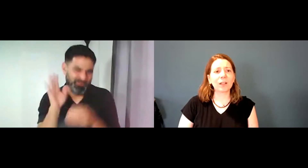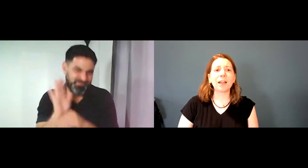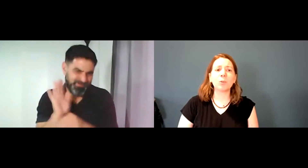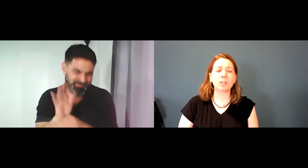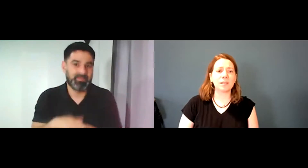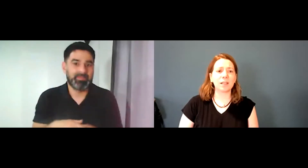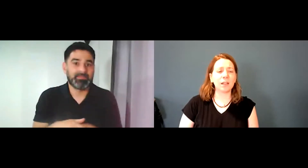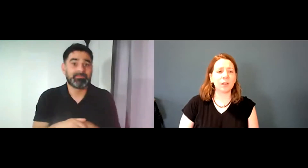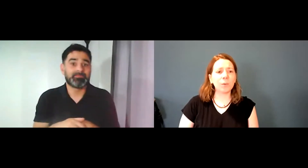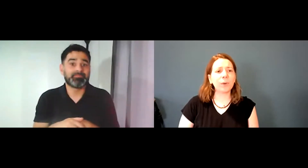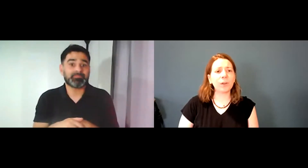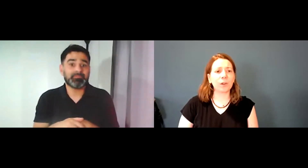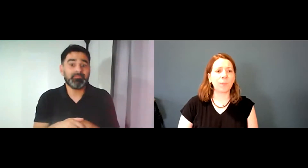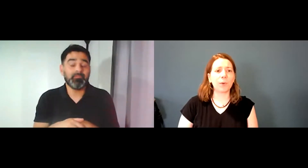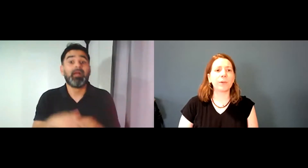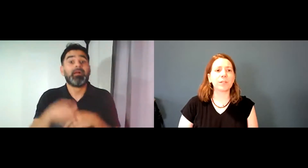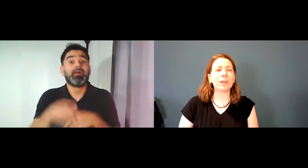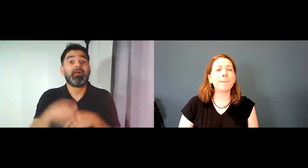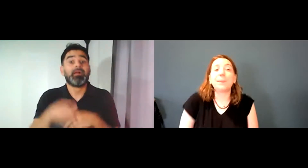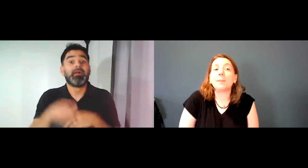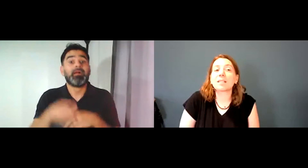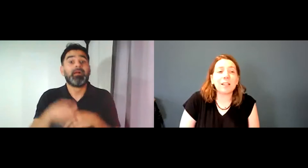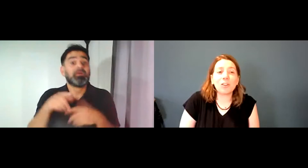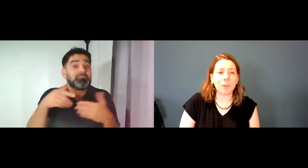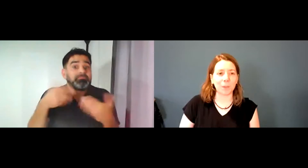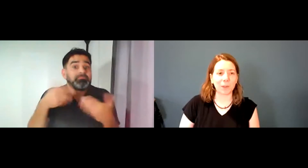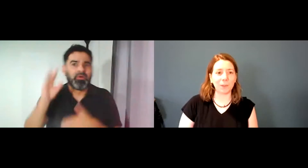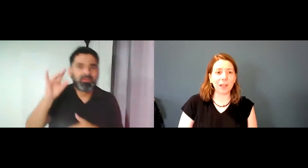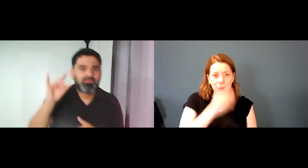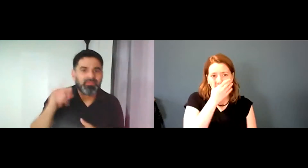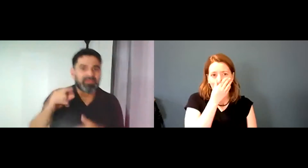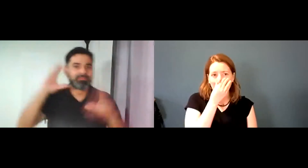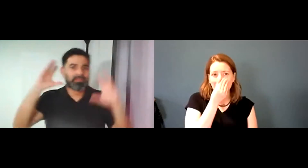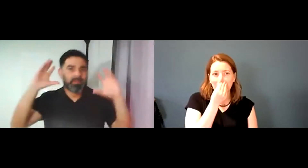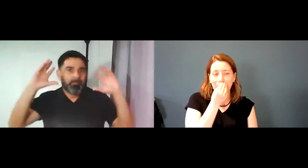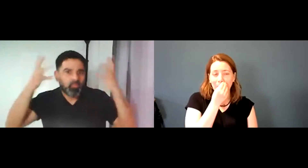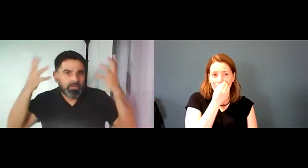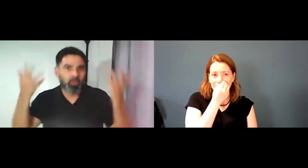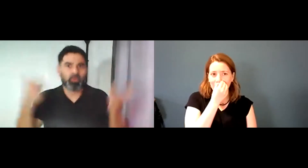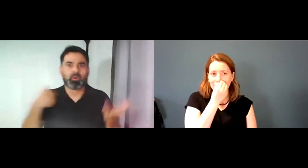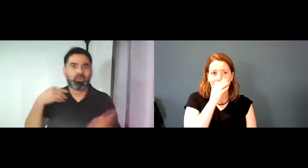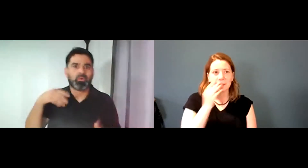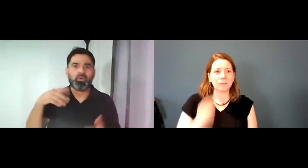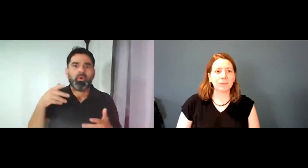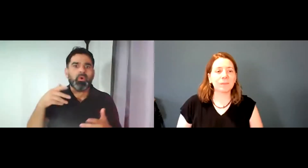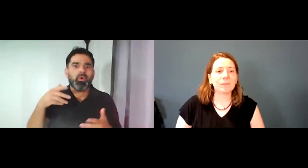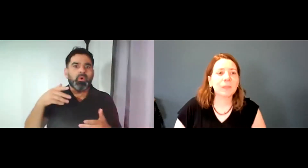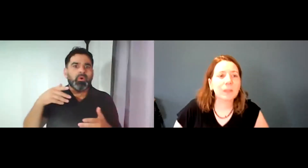Claro, ustedes están en el grupo como si fuera primer ciclo, primer nivel, un nivel básico de lengua de señas. Es